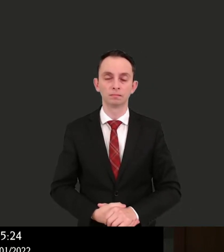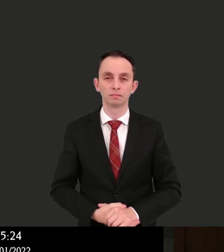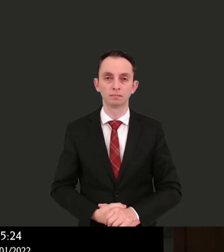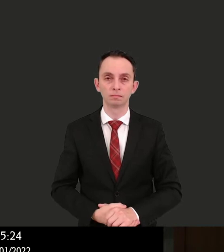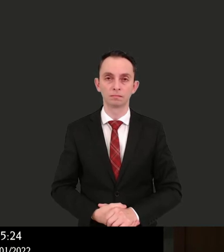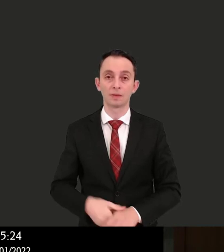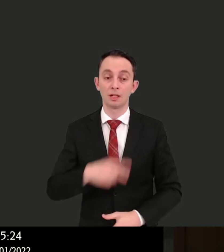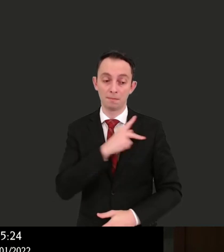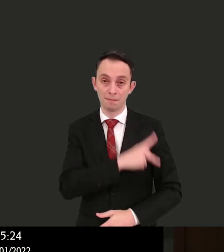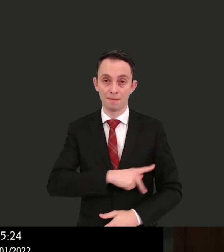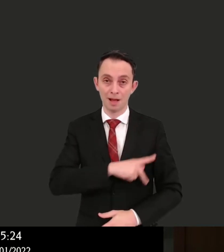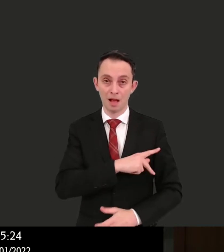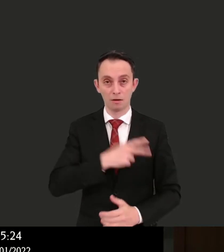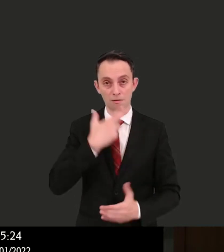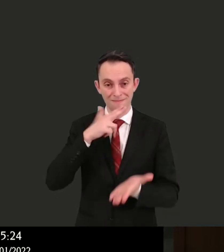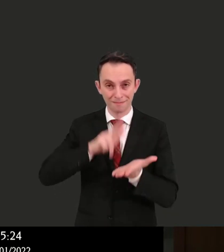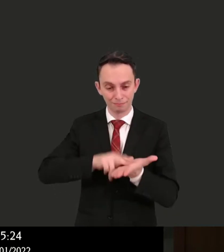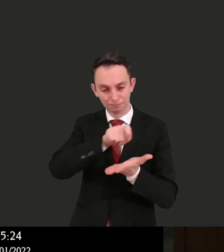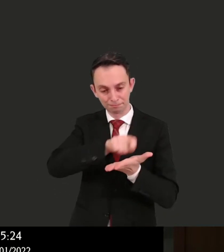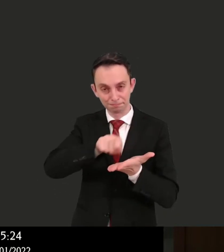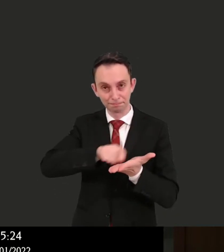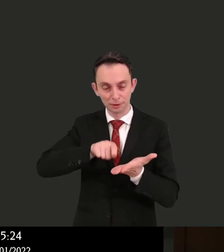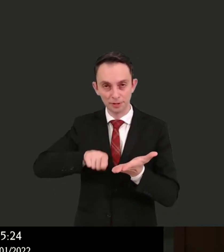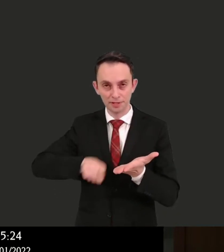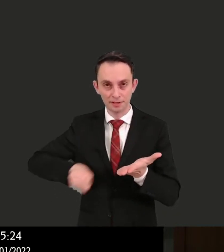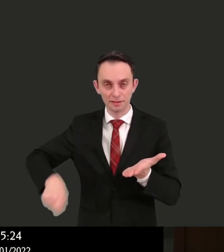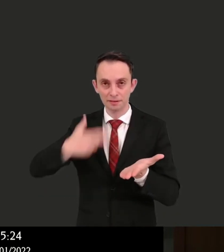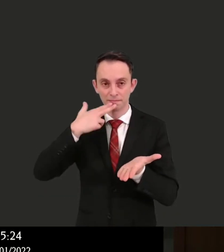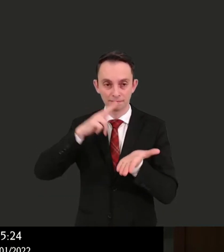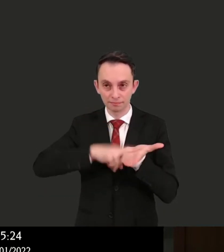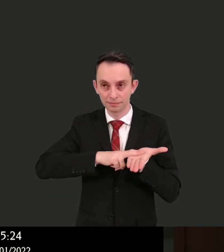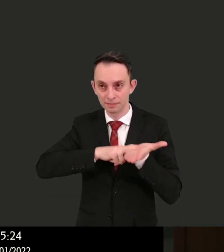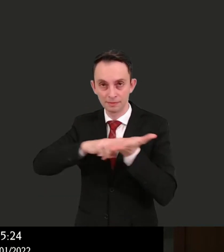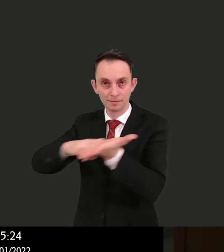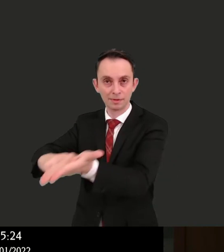Epístola do apóstolo Paulo aos Colossenses.